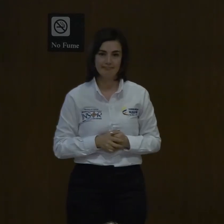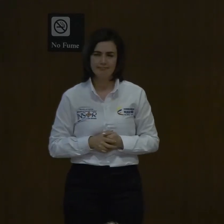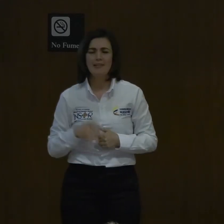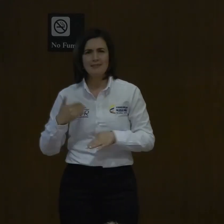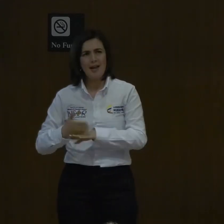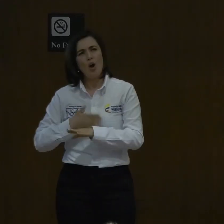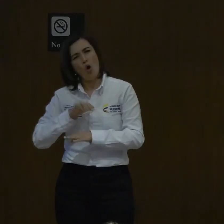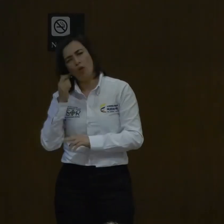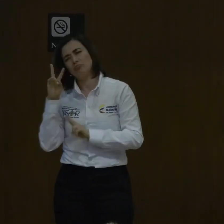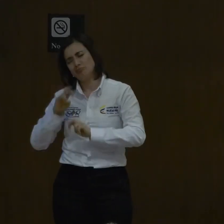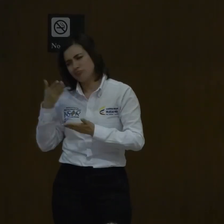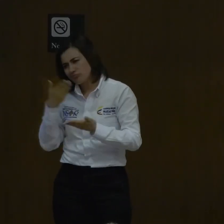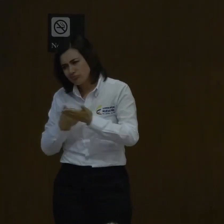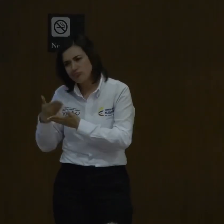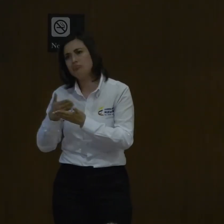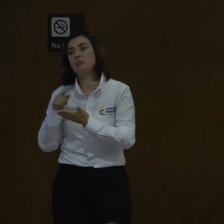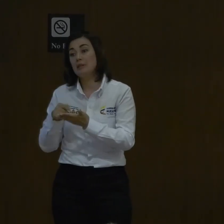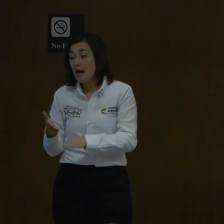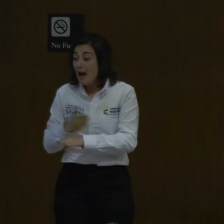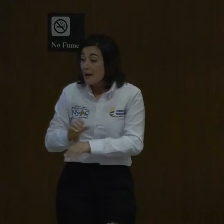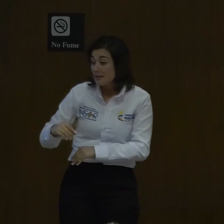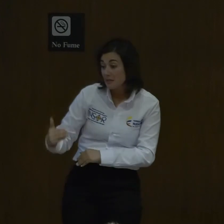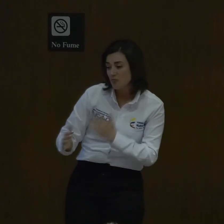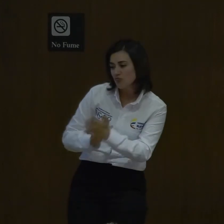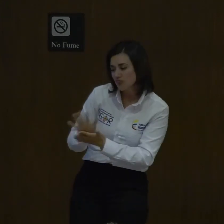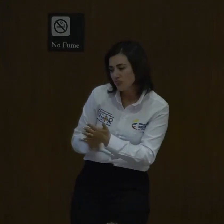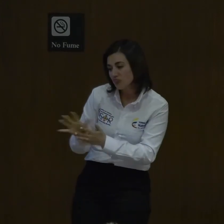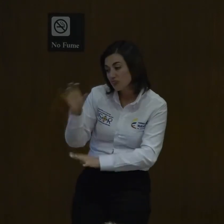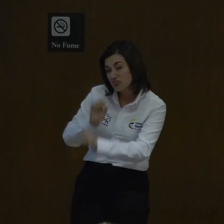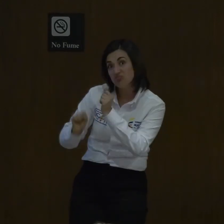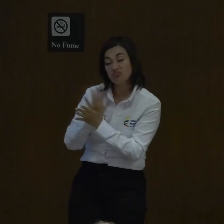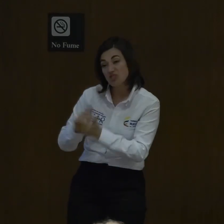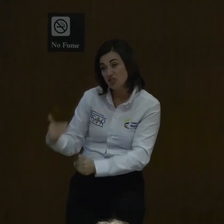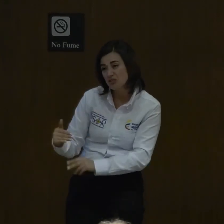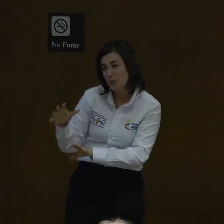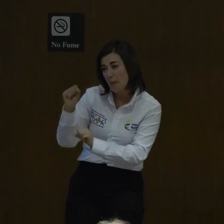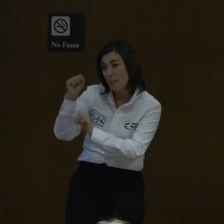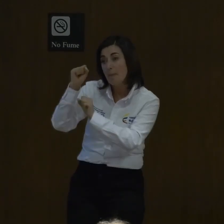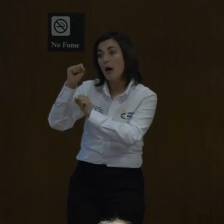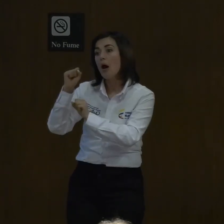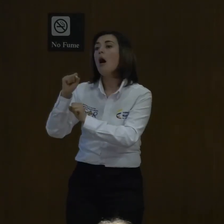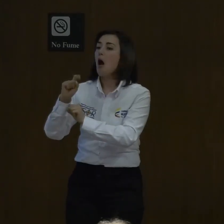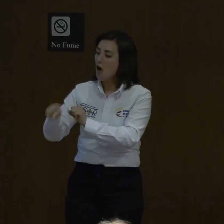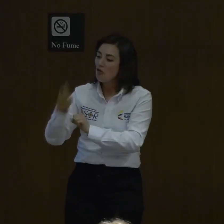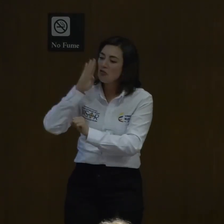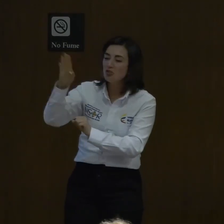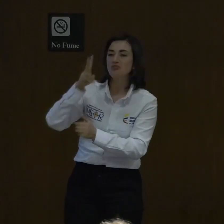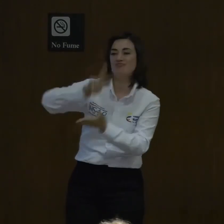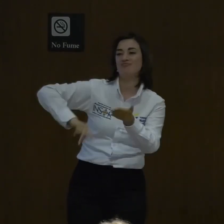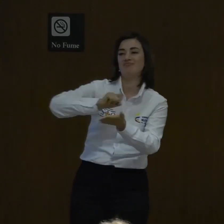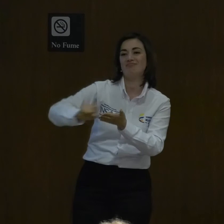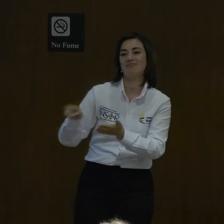Muchos estudios también han demostrado que el aprendizaje temprano de la lengua de señas también da mejores resultados de